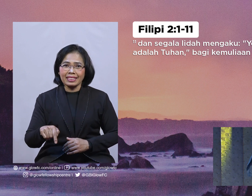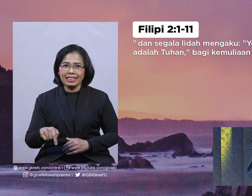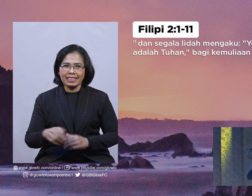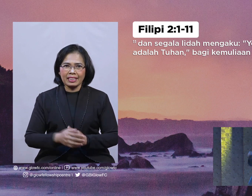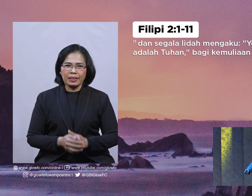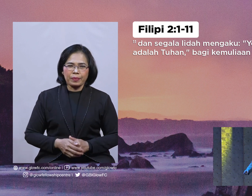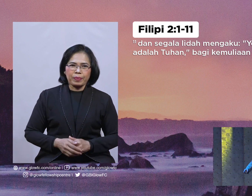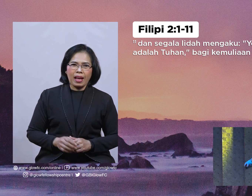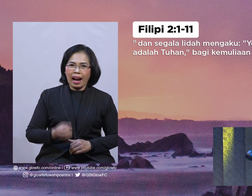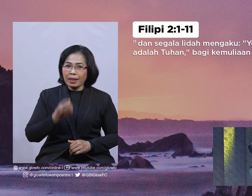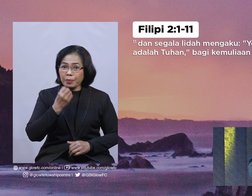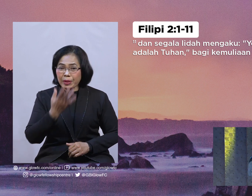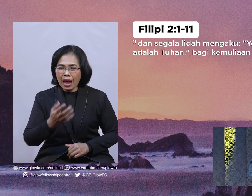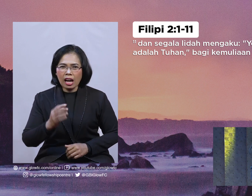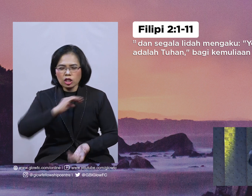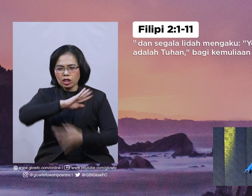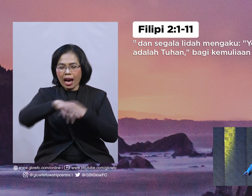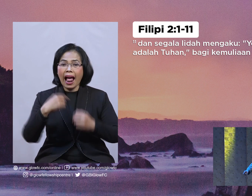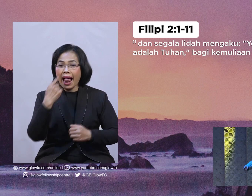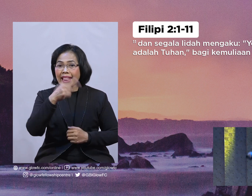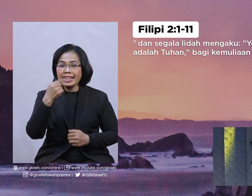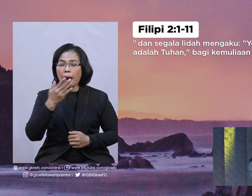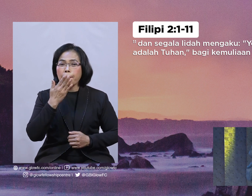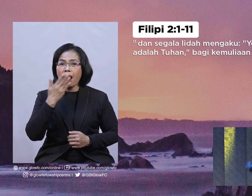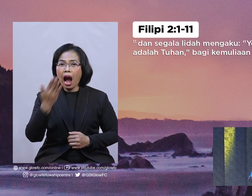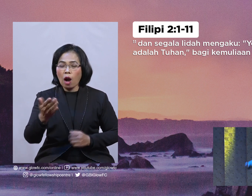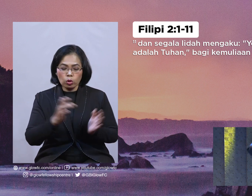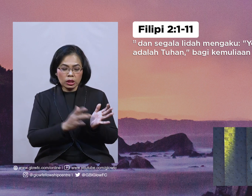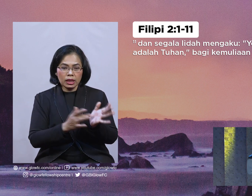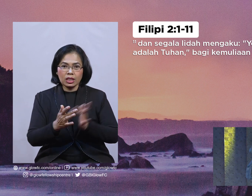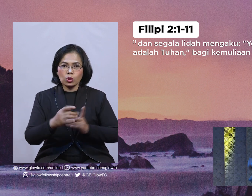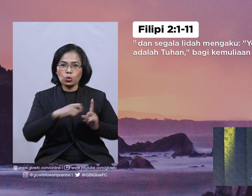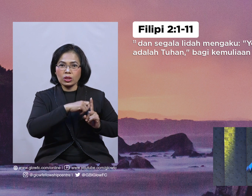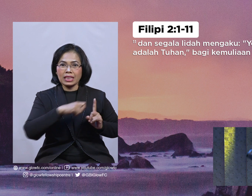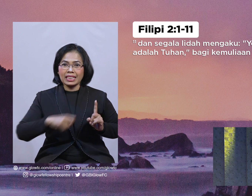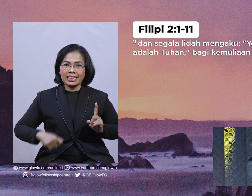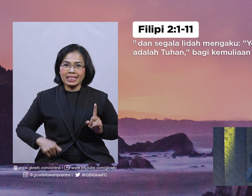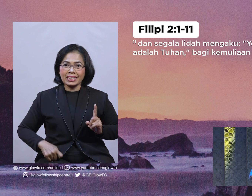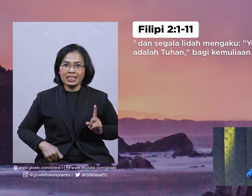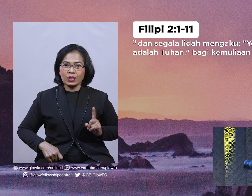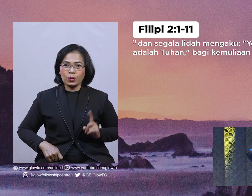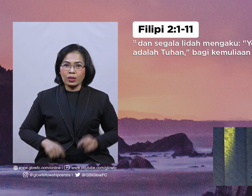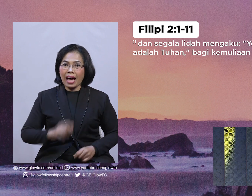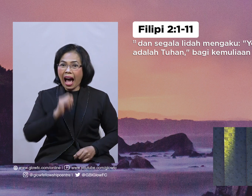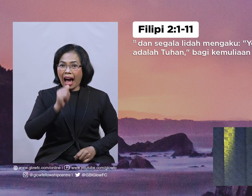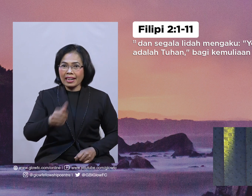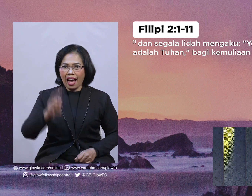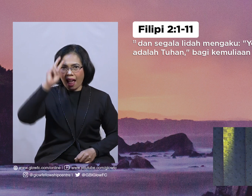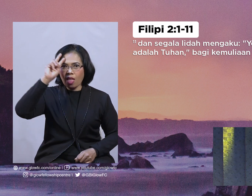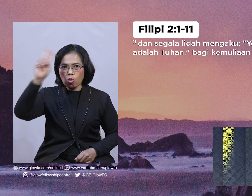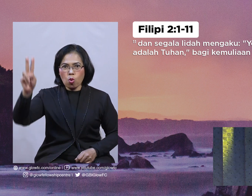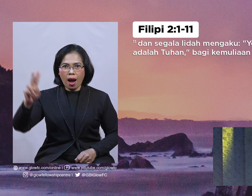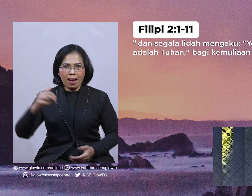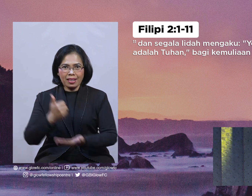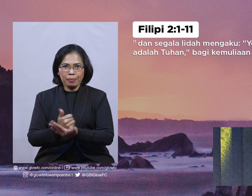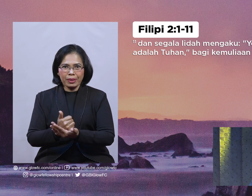segala lidah mengaku Yesus Kristus adalah